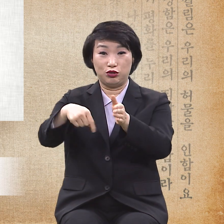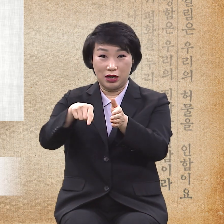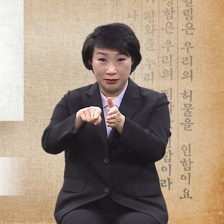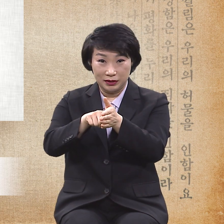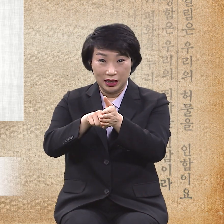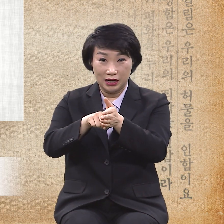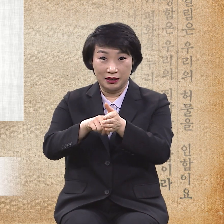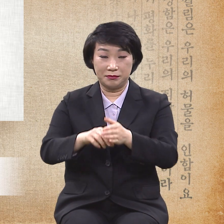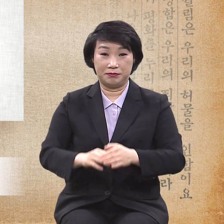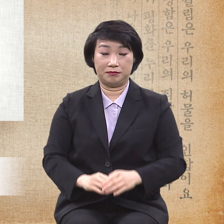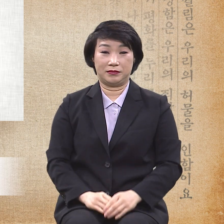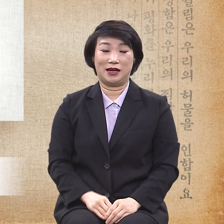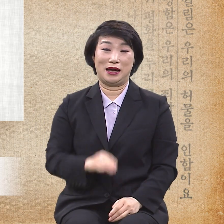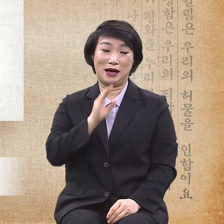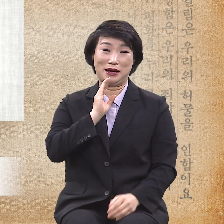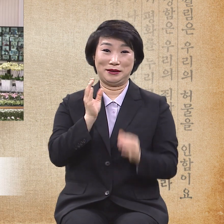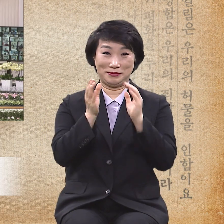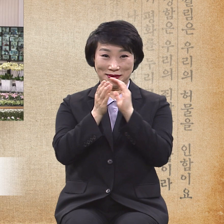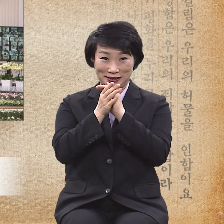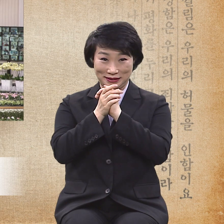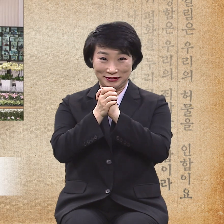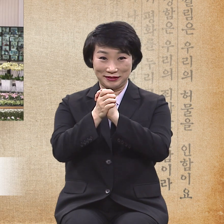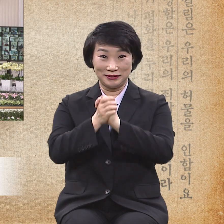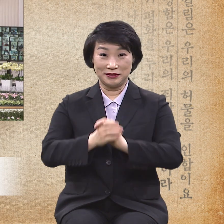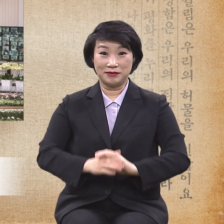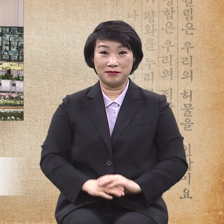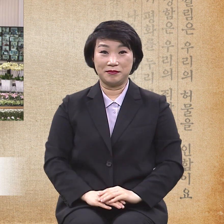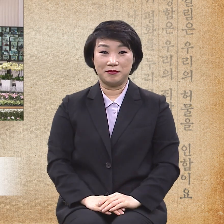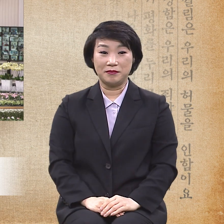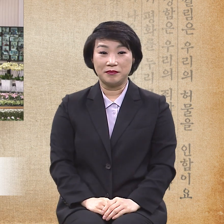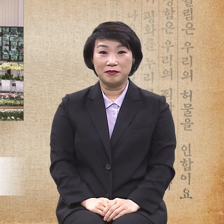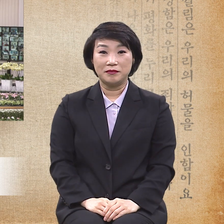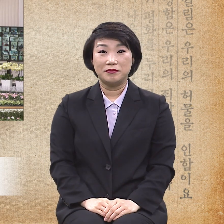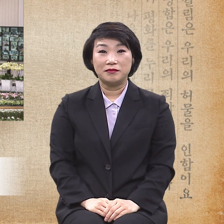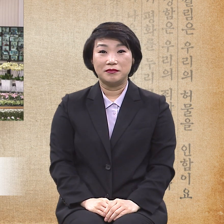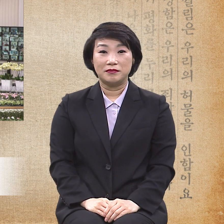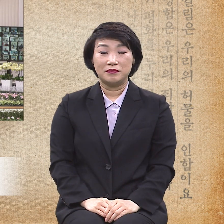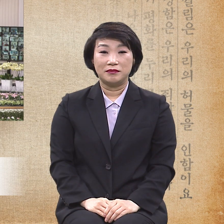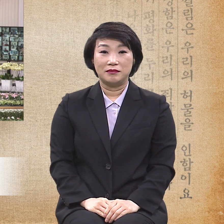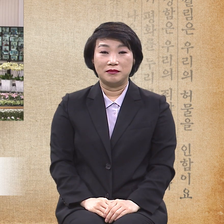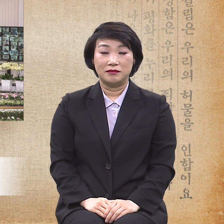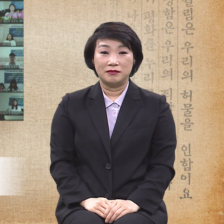함이라 하시니라. 아멘. 아멘.